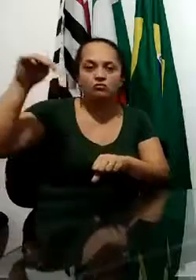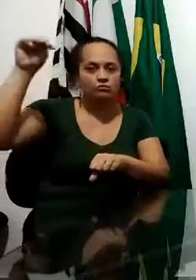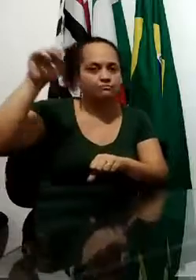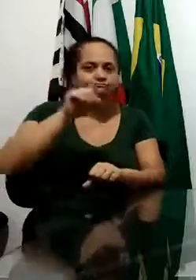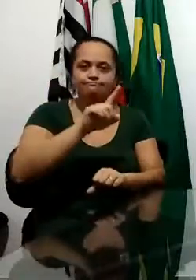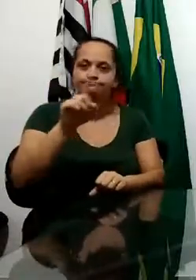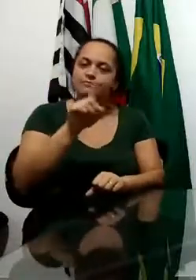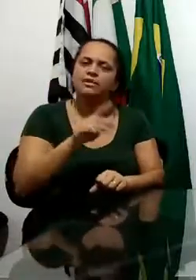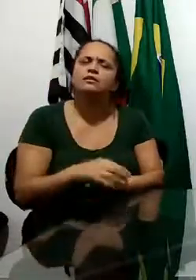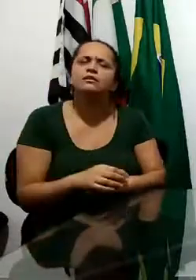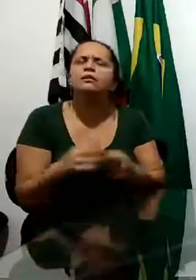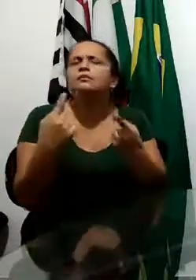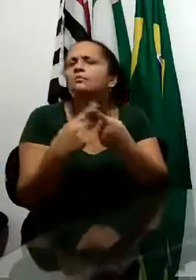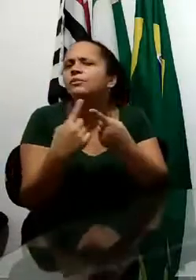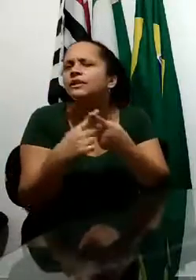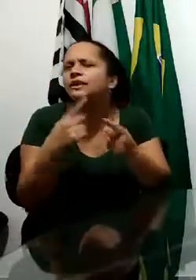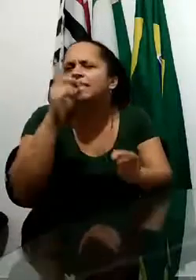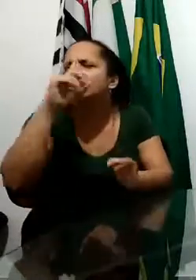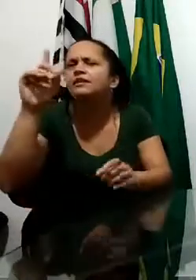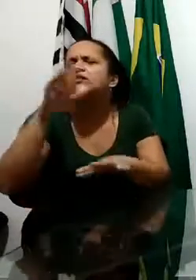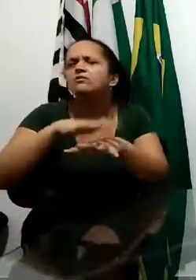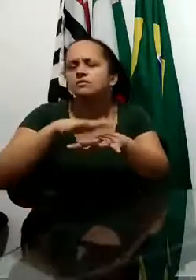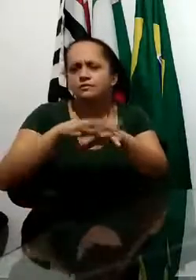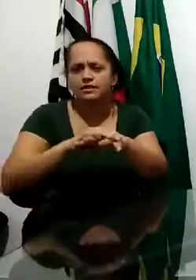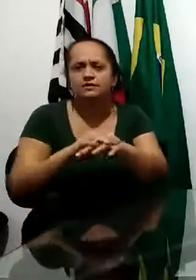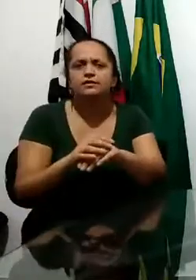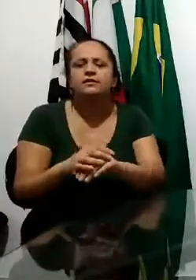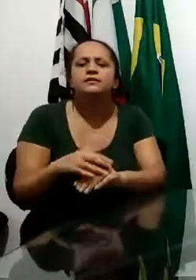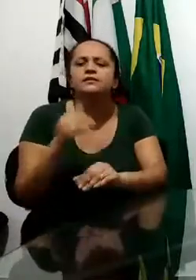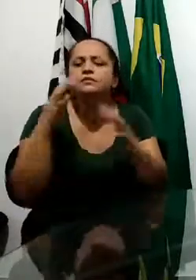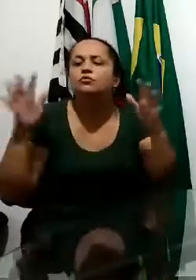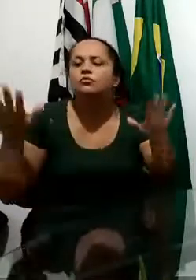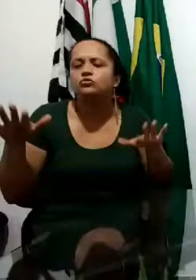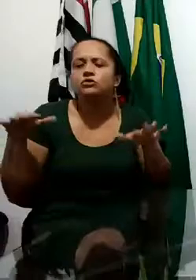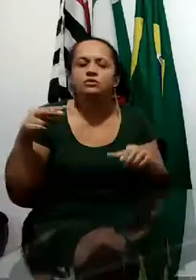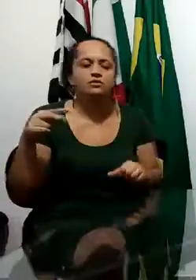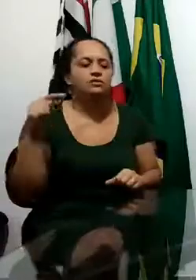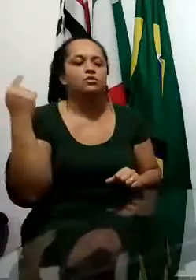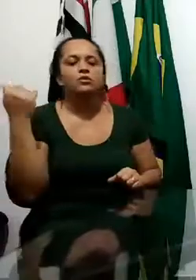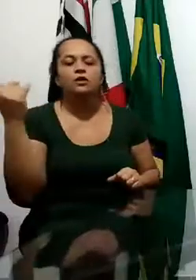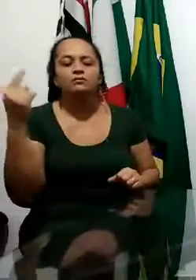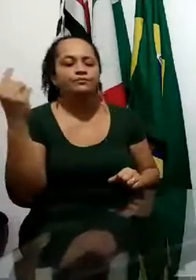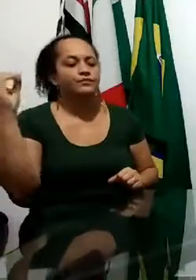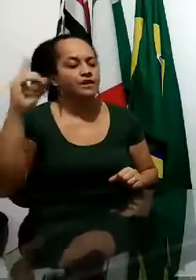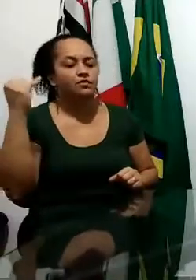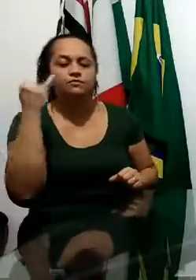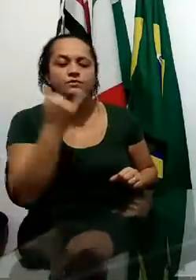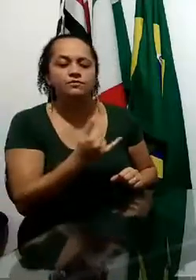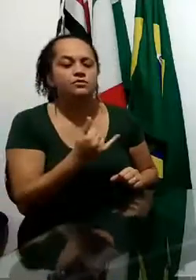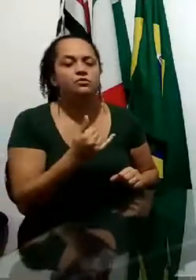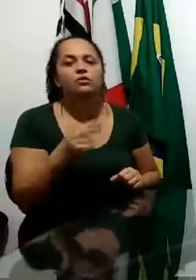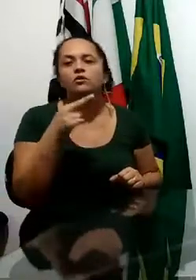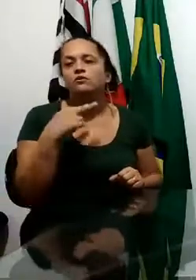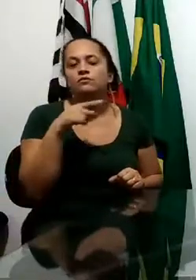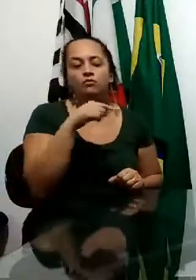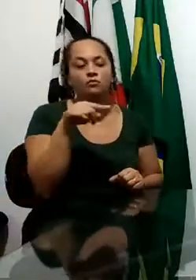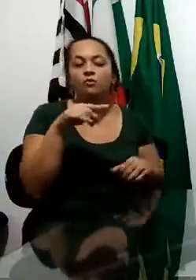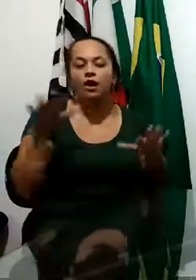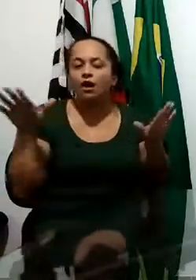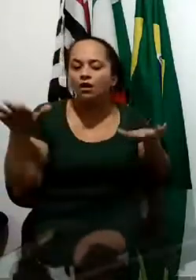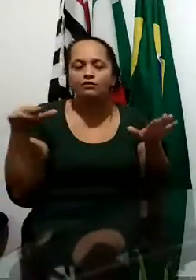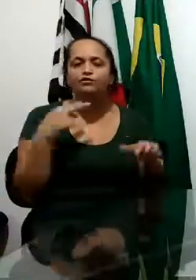isso? Essa nobre missão de pregar o evangelho e fazer discípulos, eu vou entregar